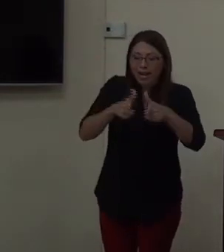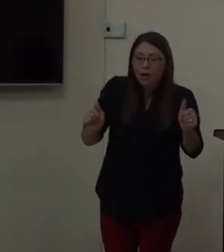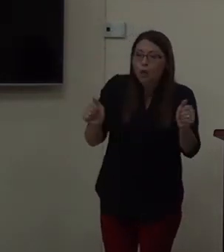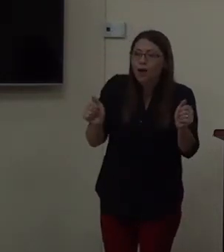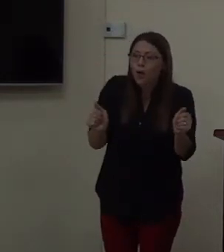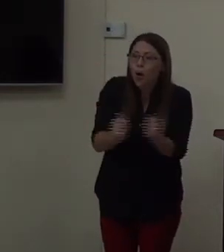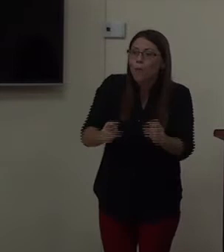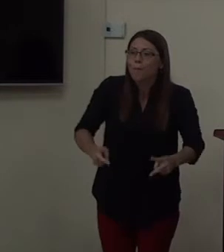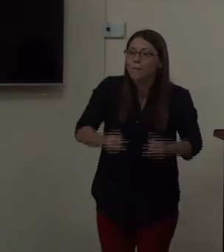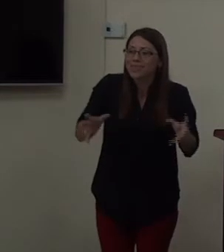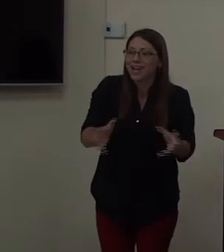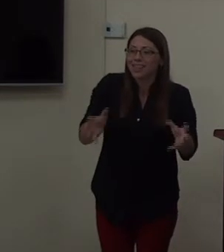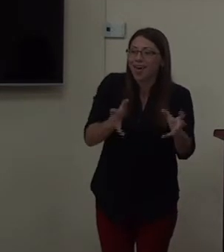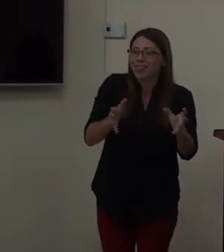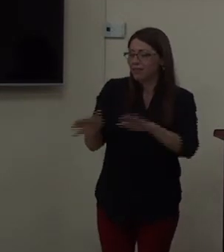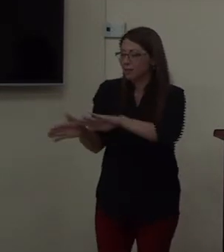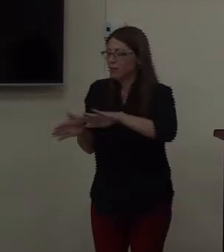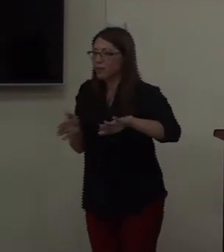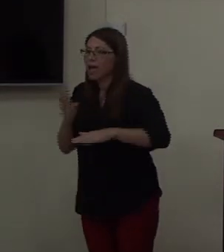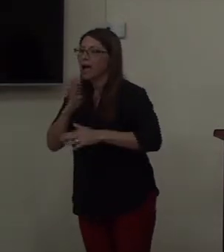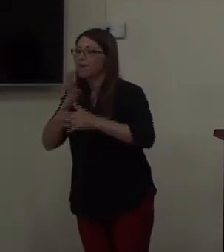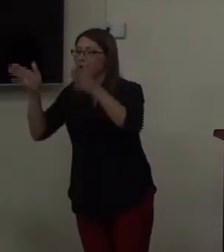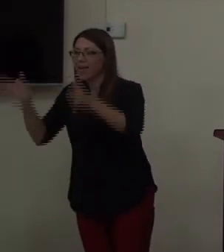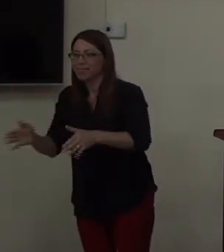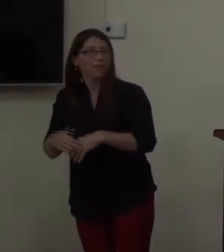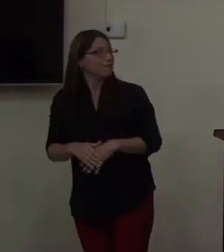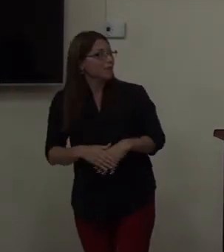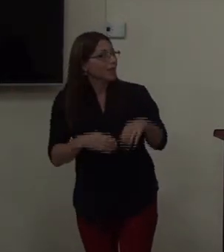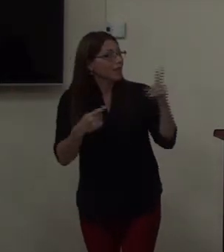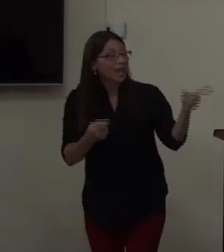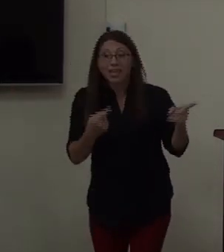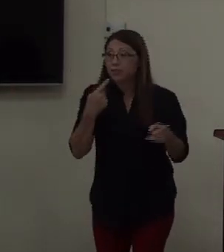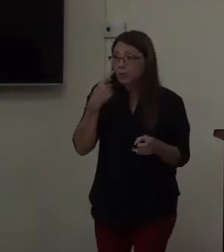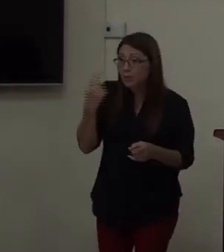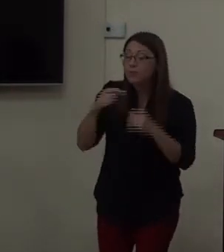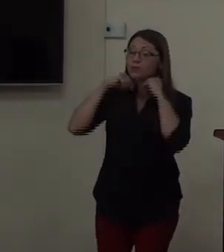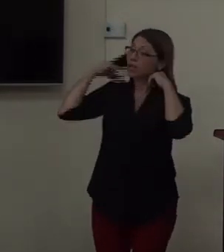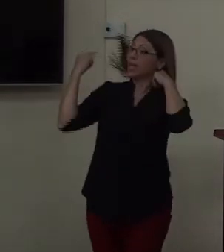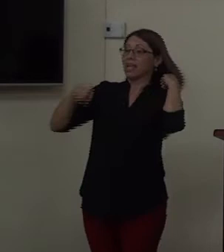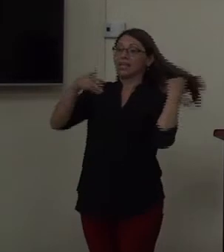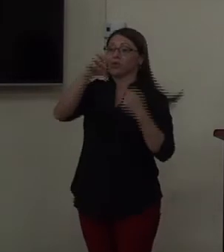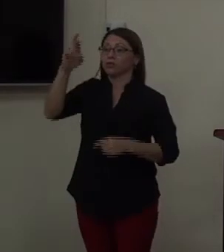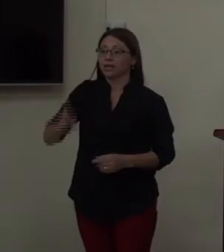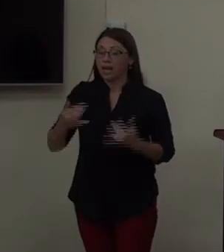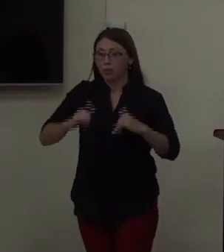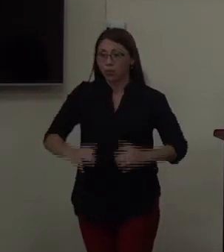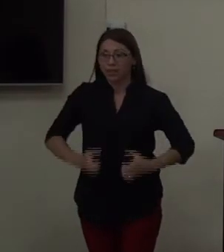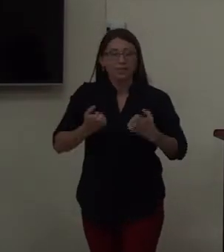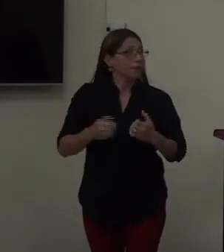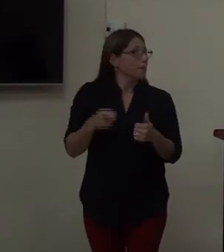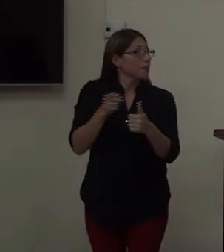vitalidad, ¿verdad? Y por hablante. Y ahí lo del letrero, ¿verdad? En Costa Rica aún existe, ¿verdad? Primero, vamos a